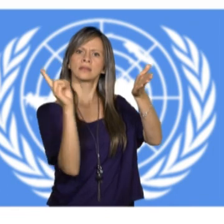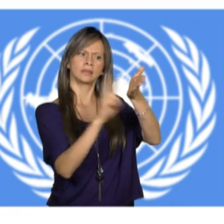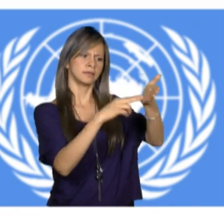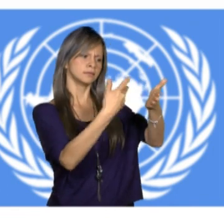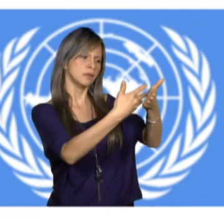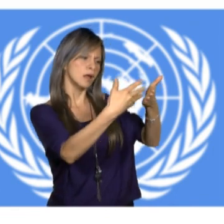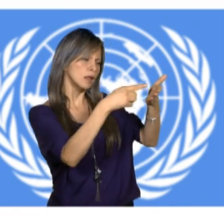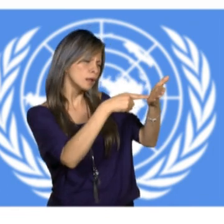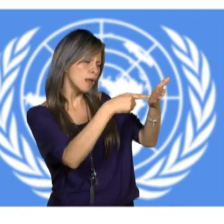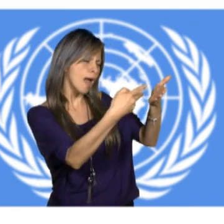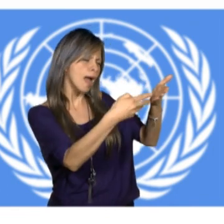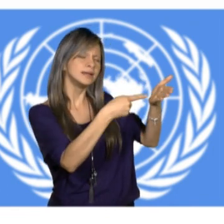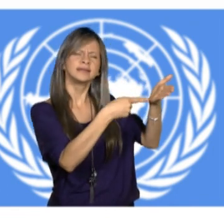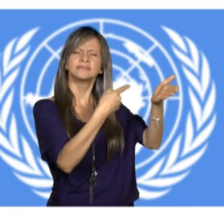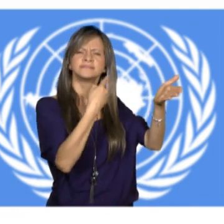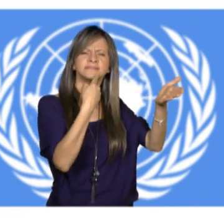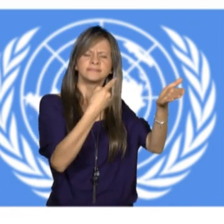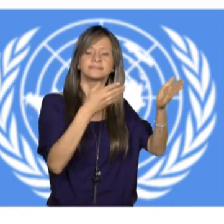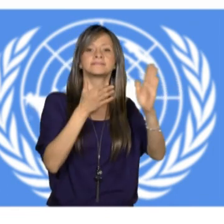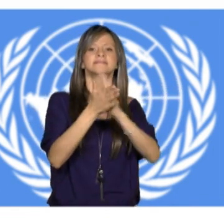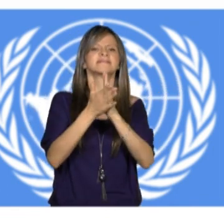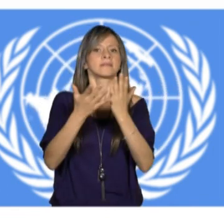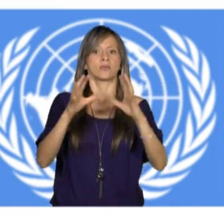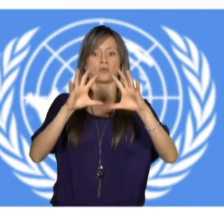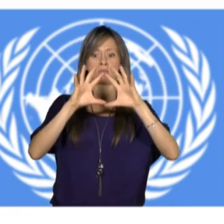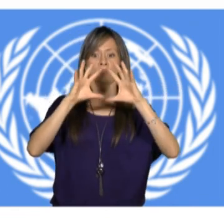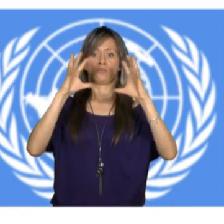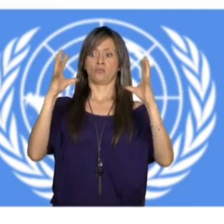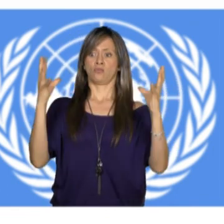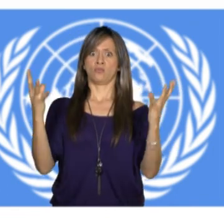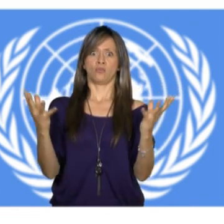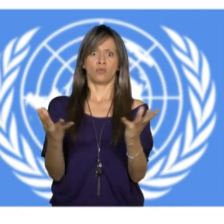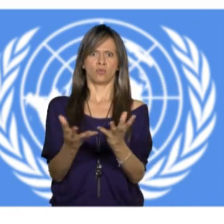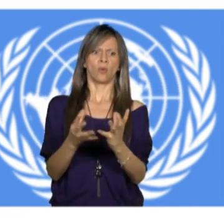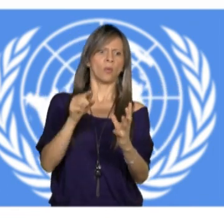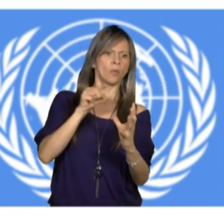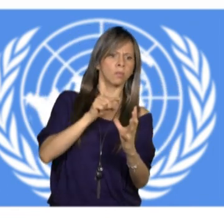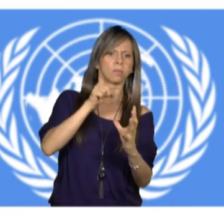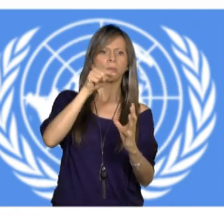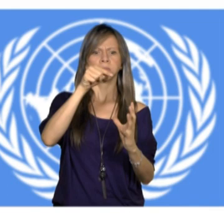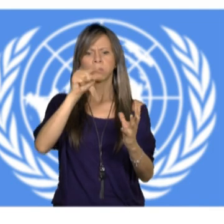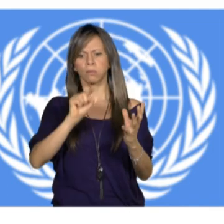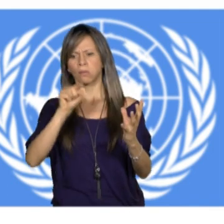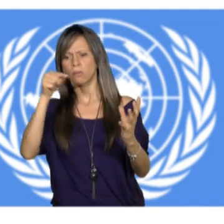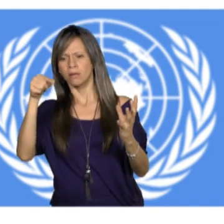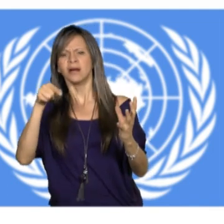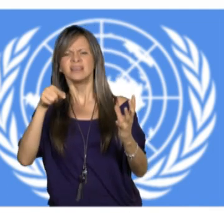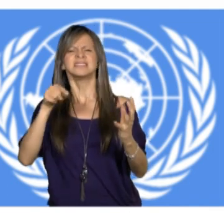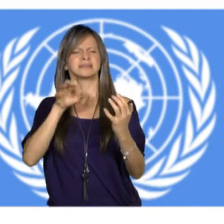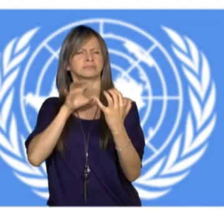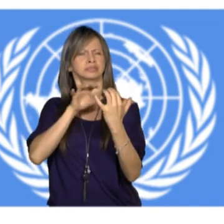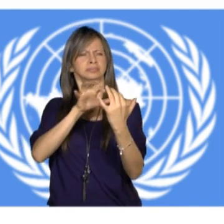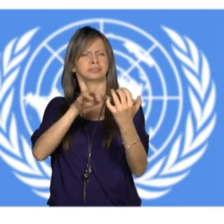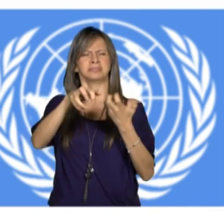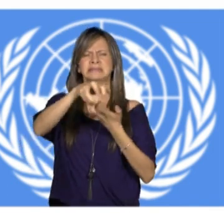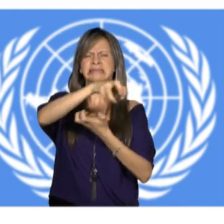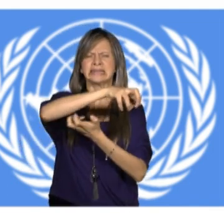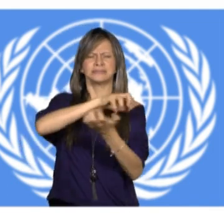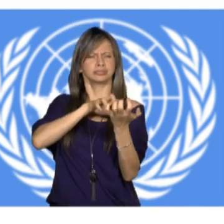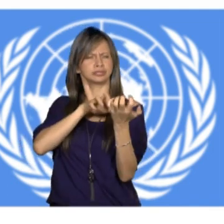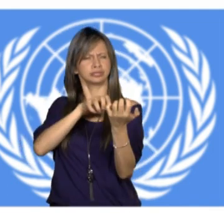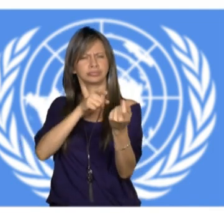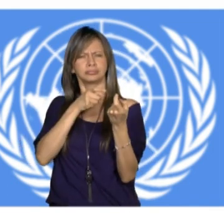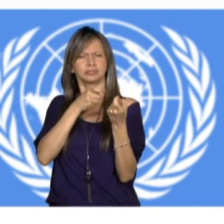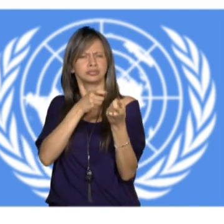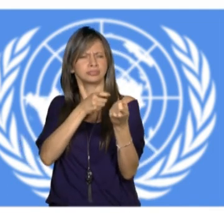U. Teniendo presente que para lograr la plena protección de las personas con discapacidad, en particular durante los conflictos